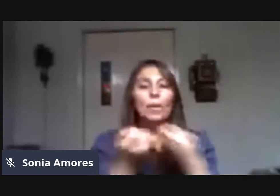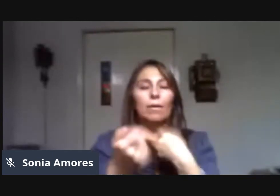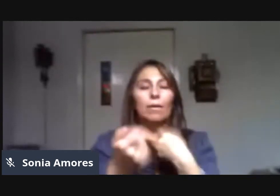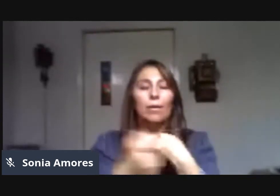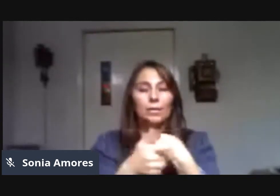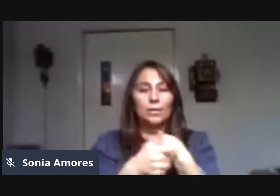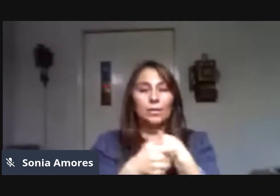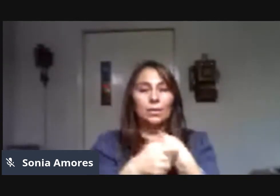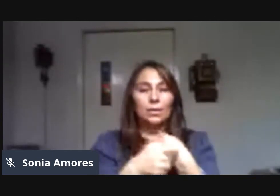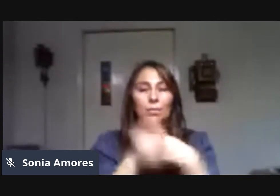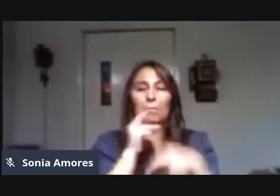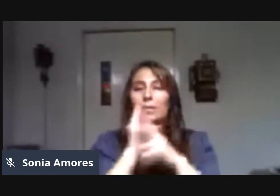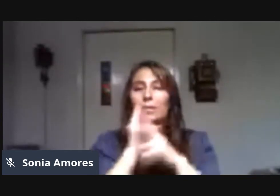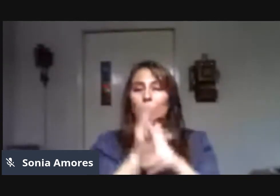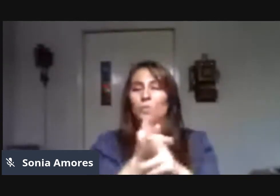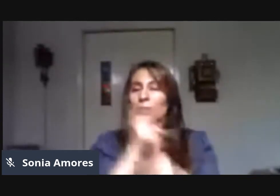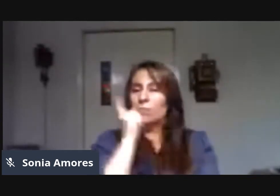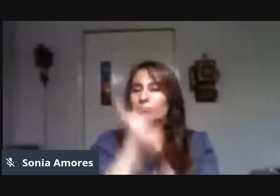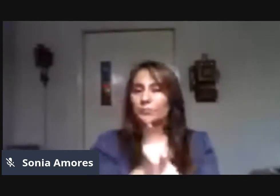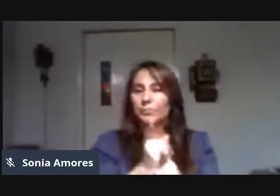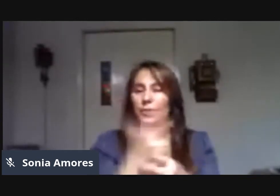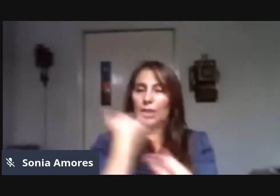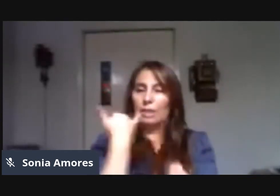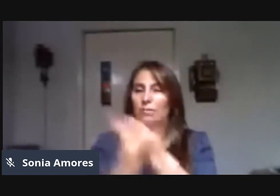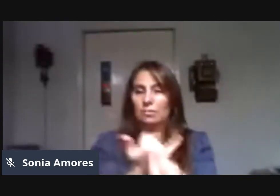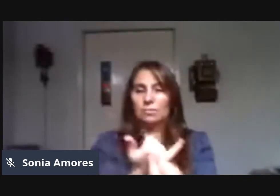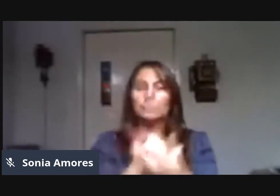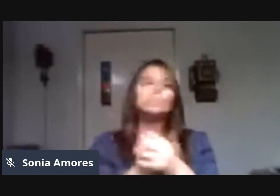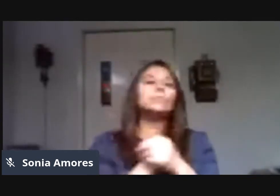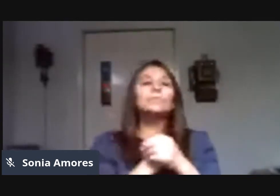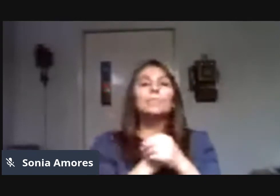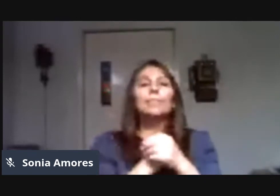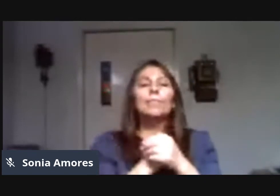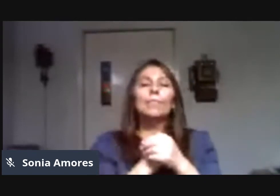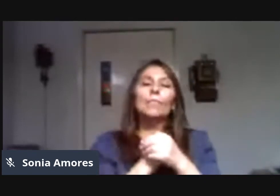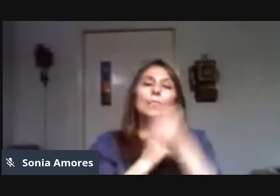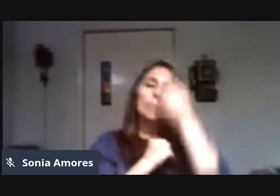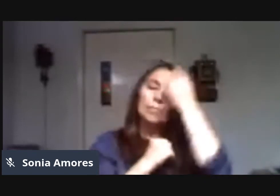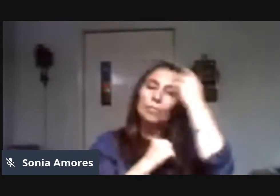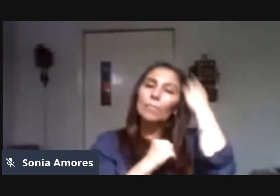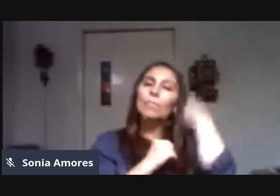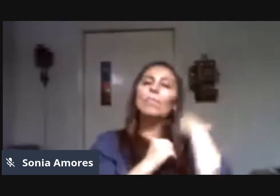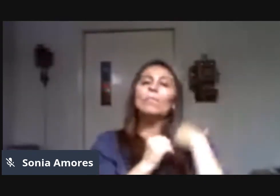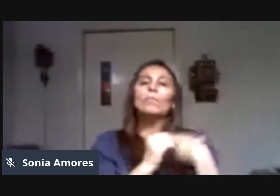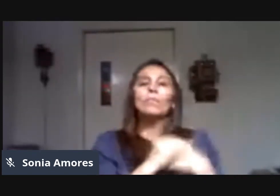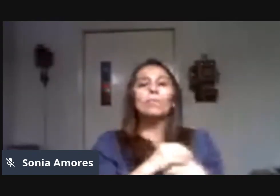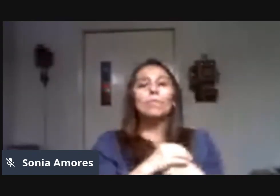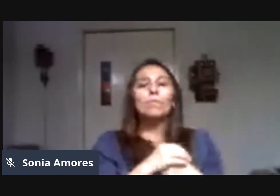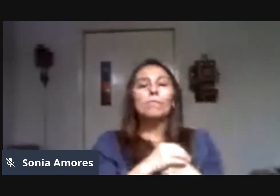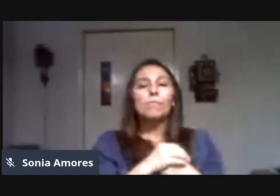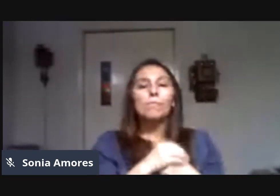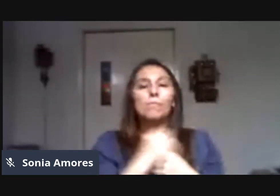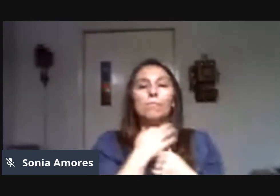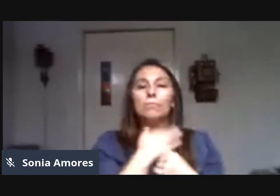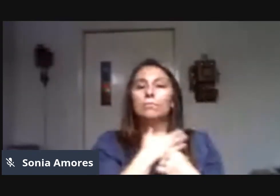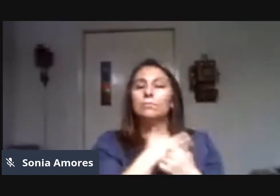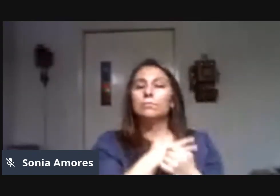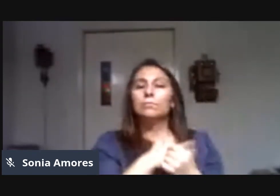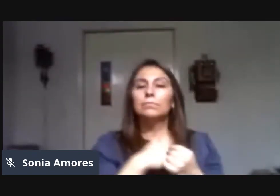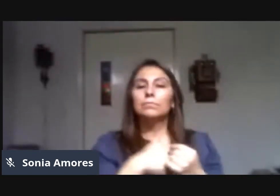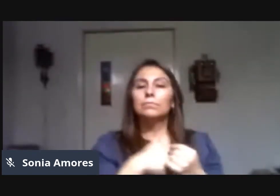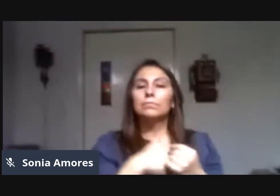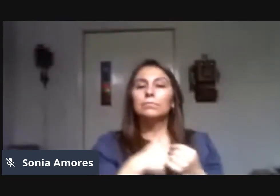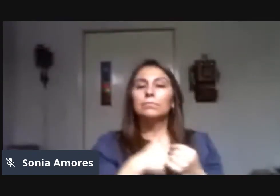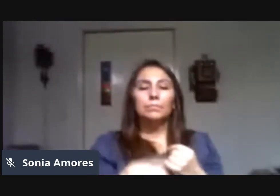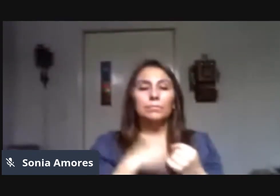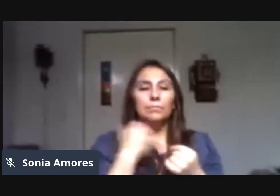las respuestas que se han formulado a través de este chat. Y vamos a dar inicio a la primera pregunta. Dice el